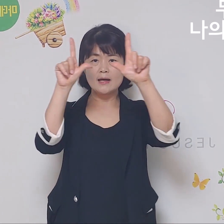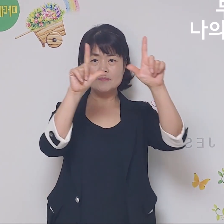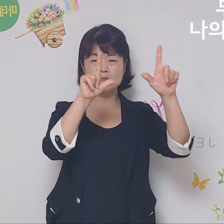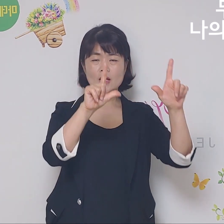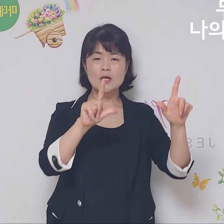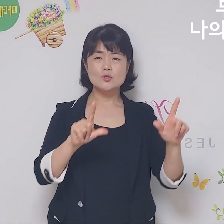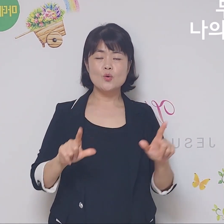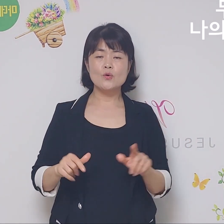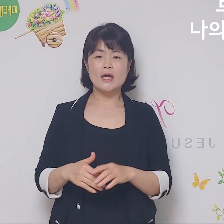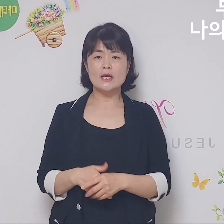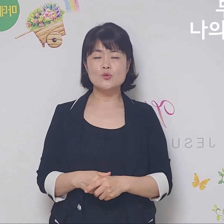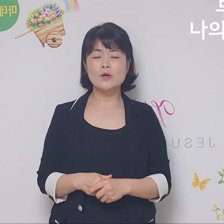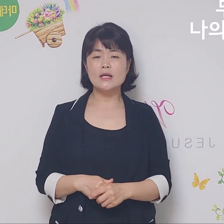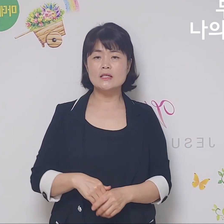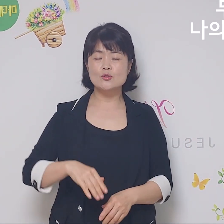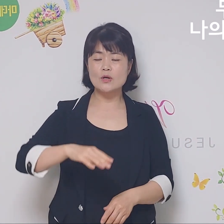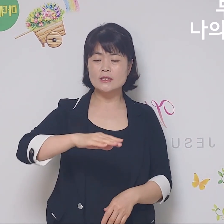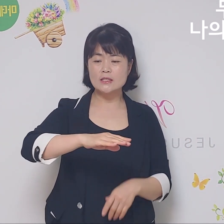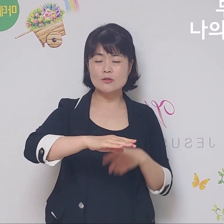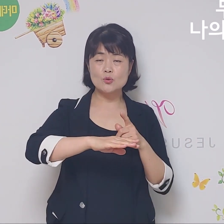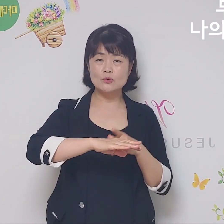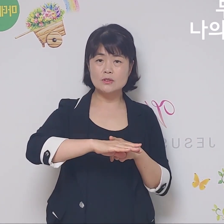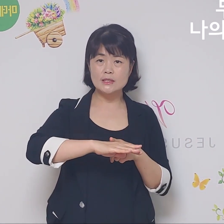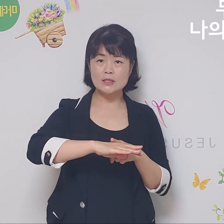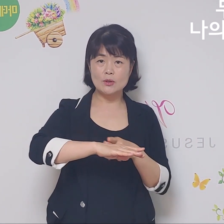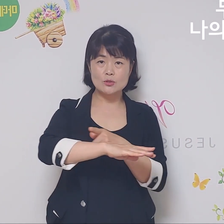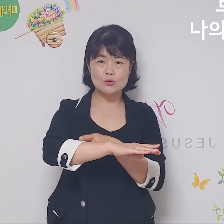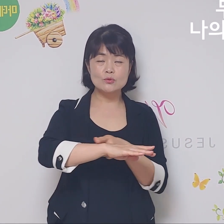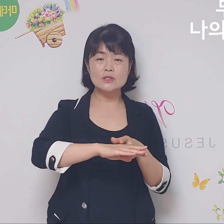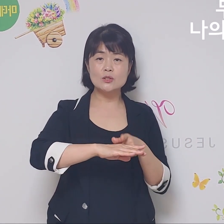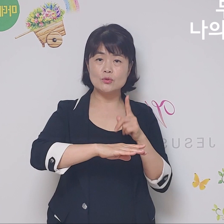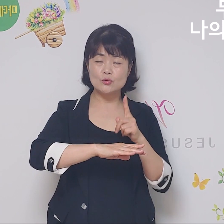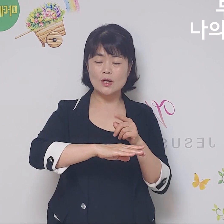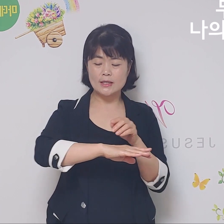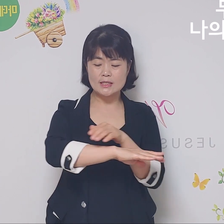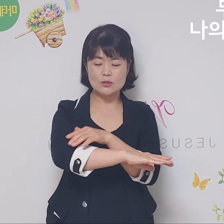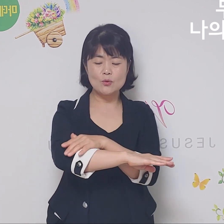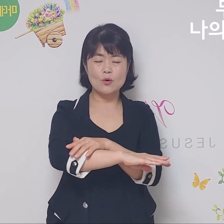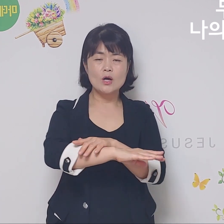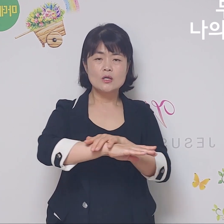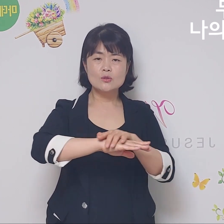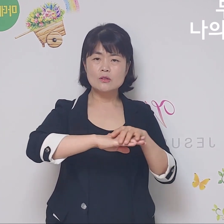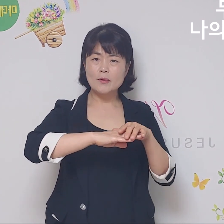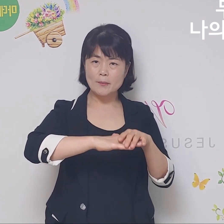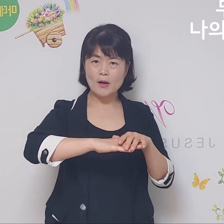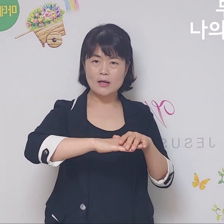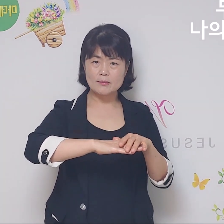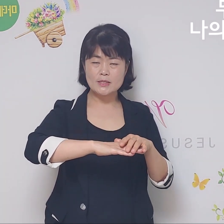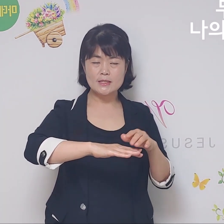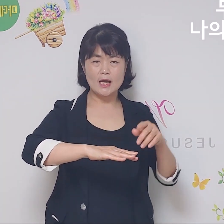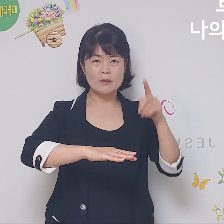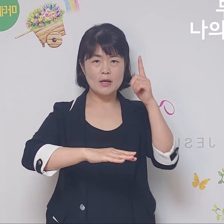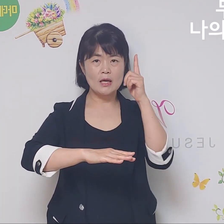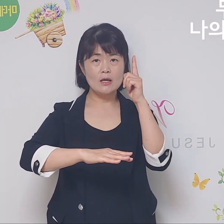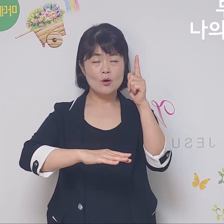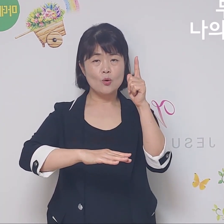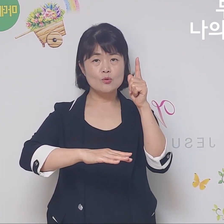삶, 소개라는 수화는요, 왼쪽 손등이 위로 가게 하시고, 손을 평평하게 피신 다음에,